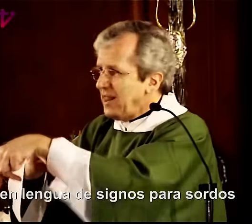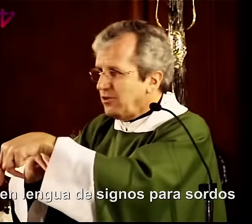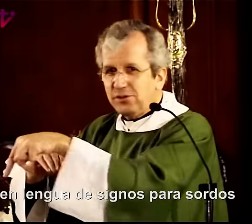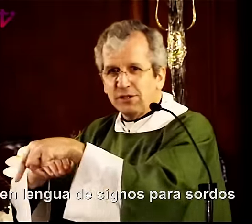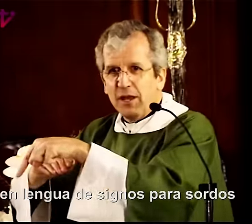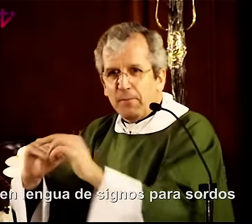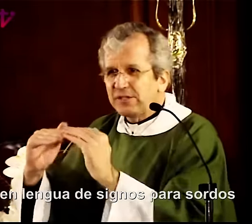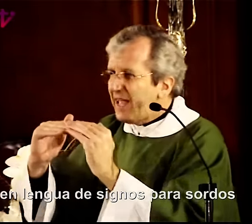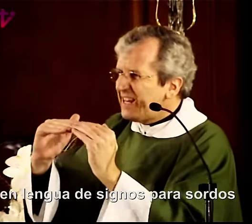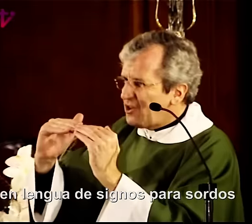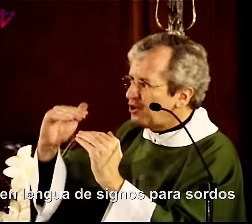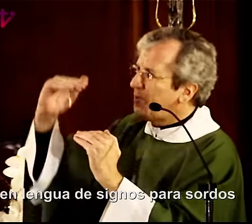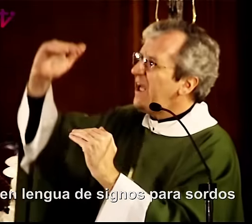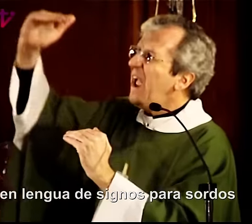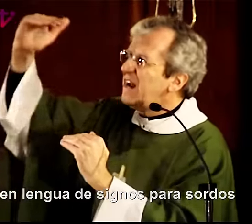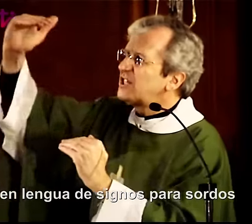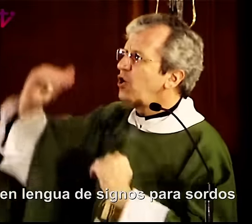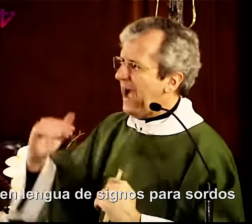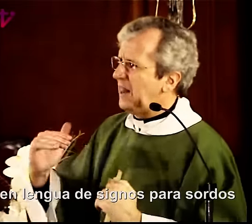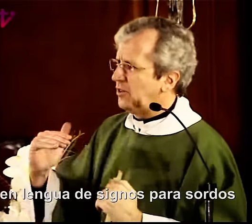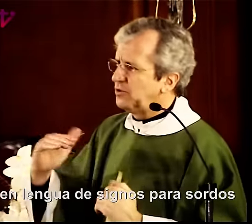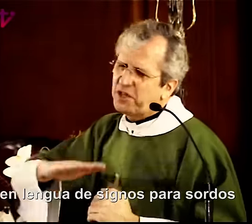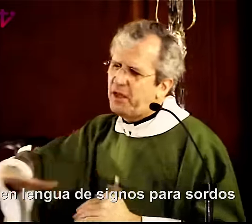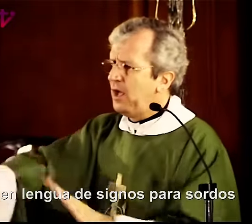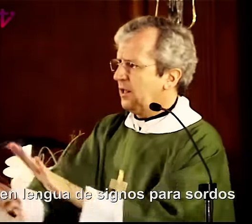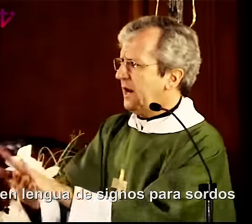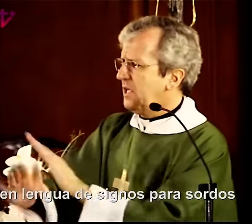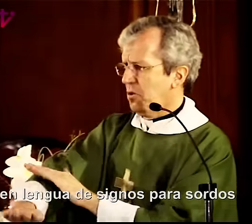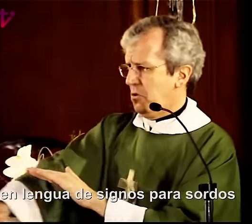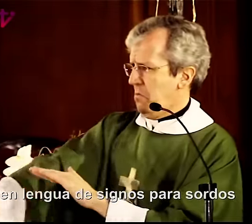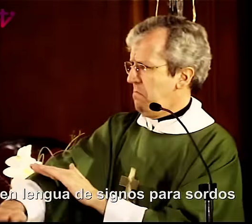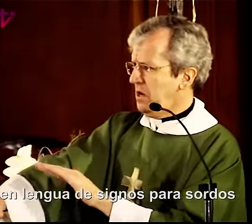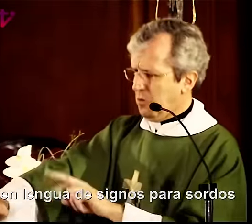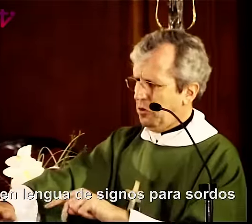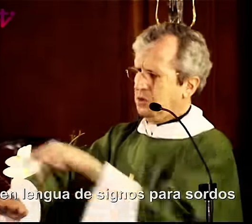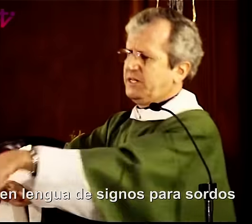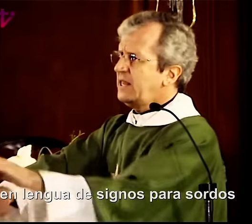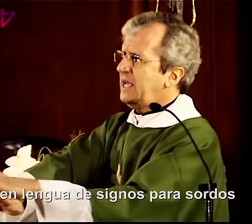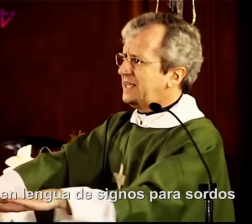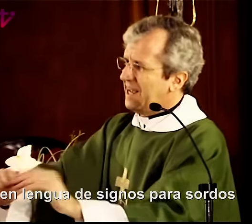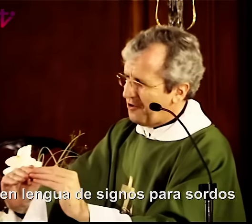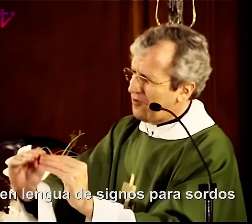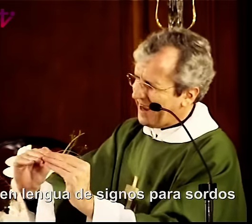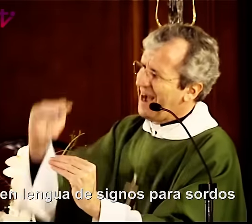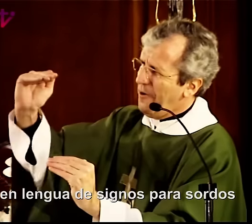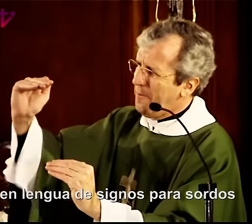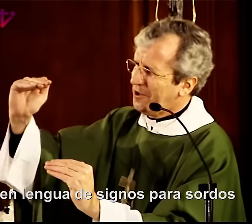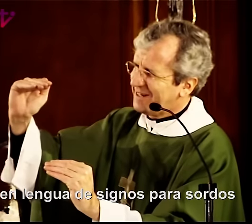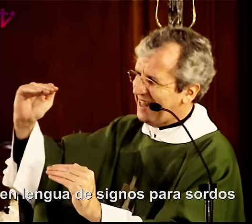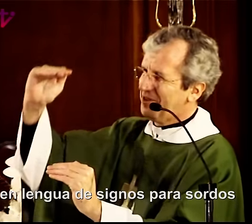de saltos, pues el Señor nos pone el listón alto, nos dice, tranquilo, mínimo, salta y ya está, venga, un poquito más alto, un